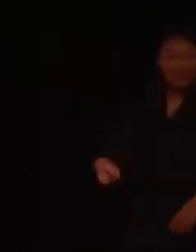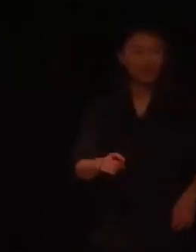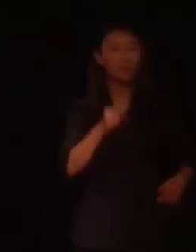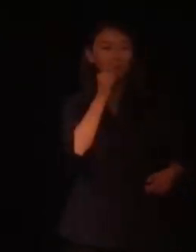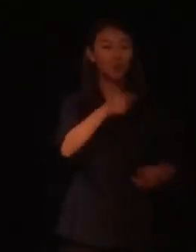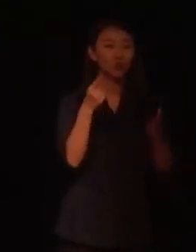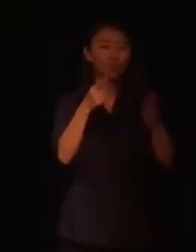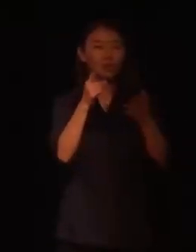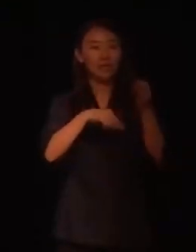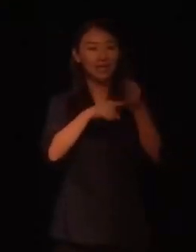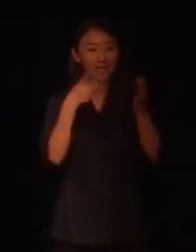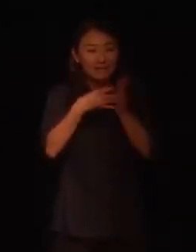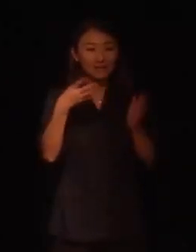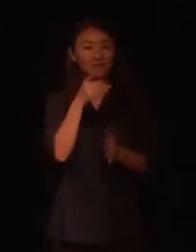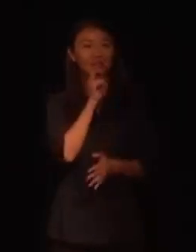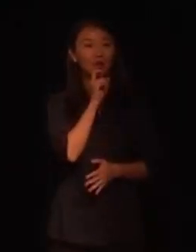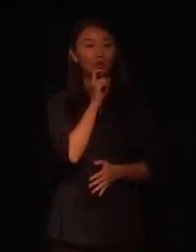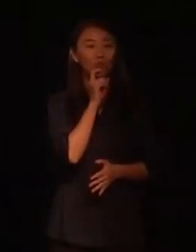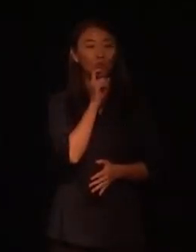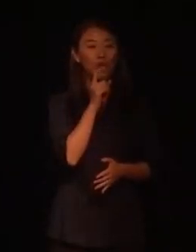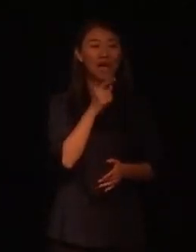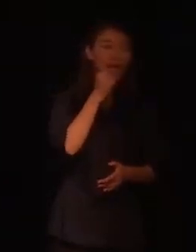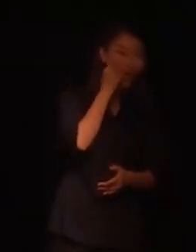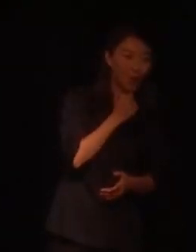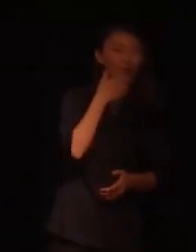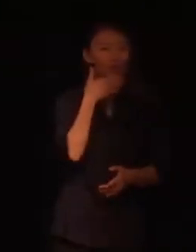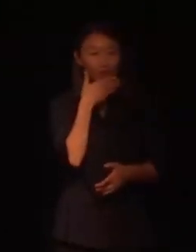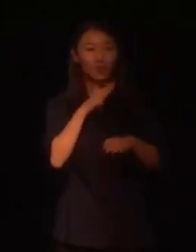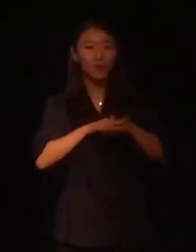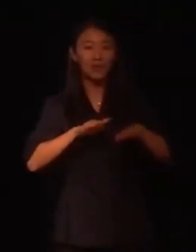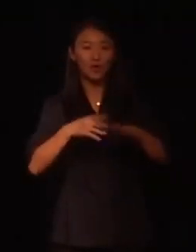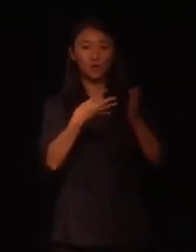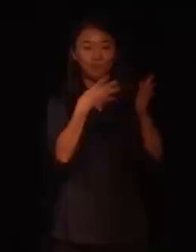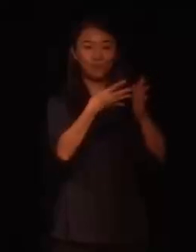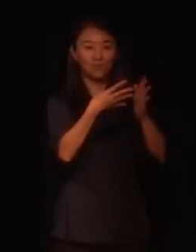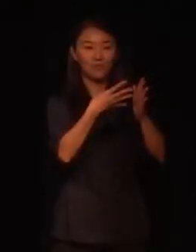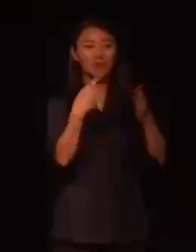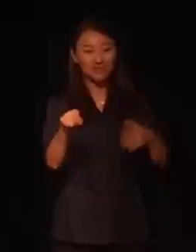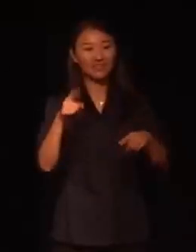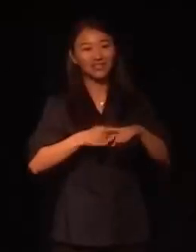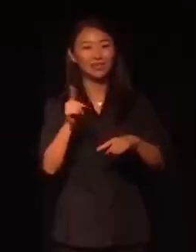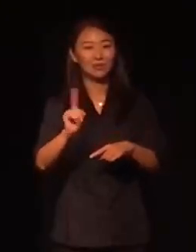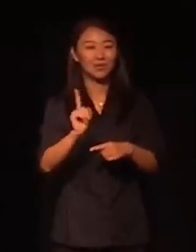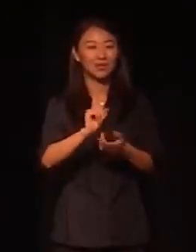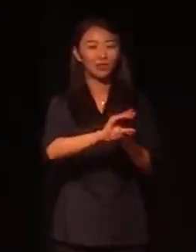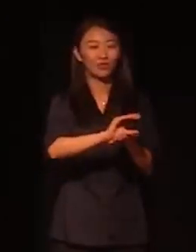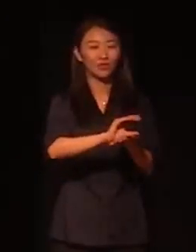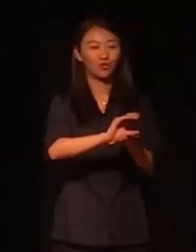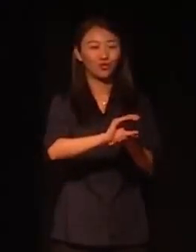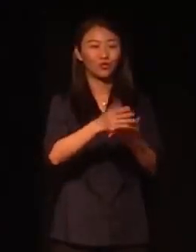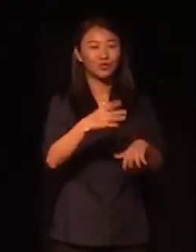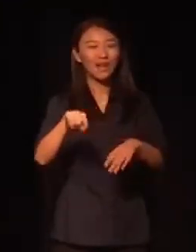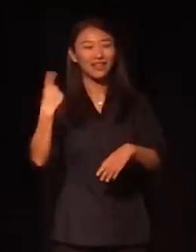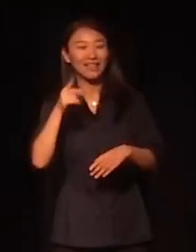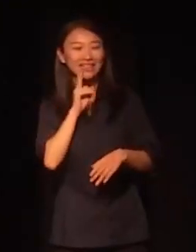naming. It's 老少平安, steamed days with beancurd. Also another example,